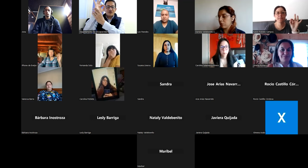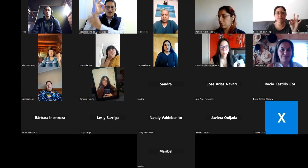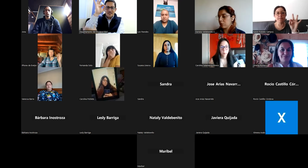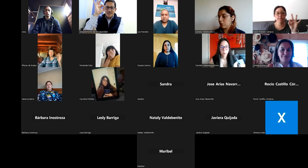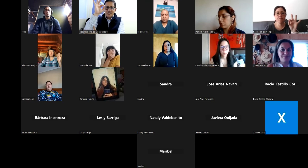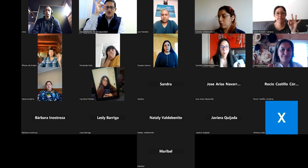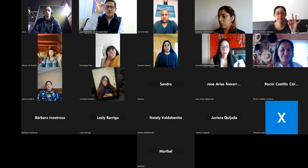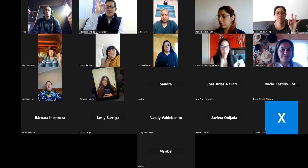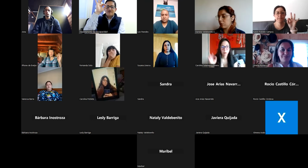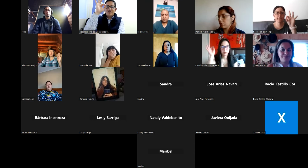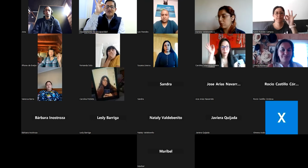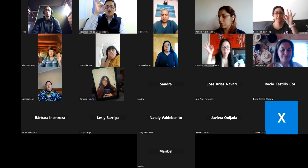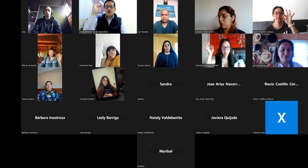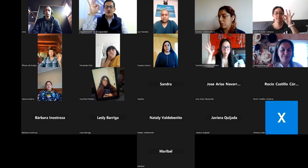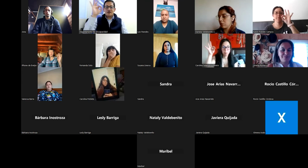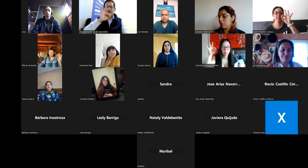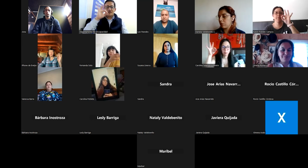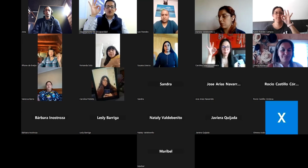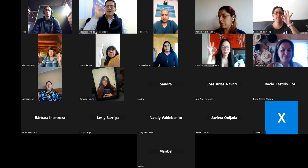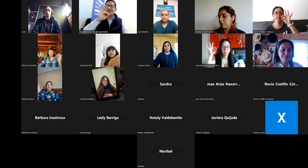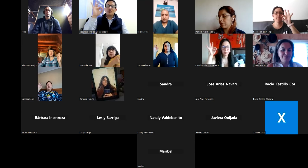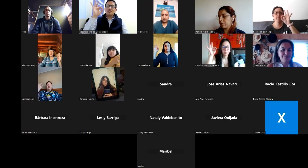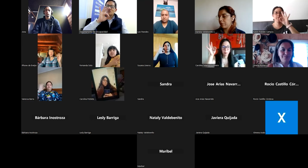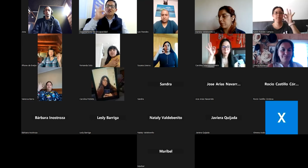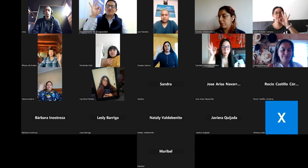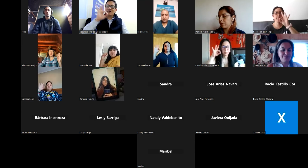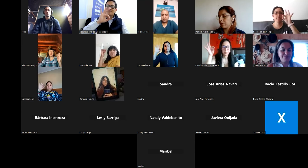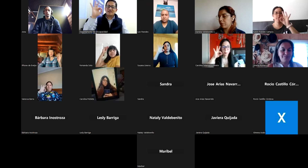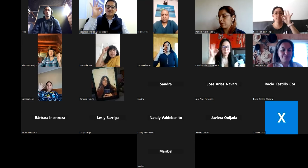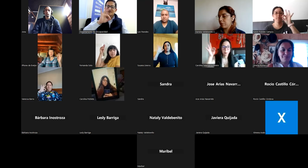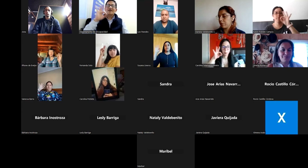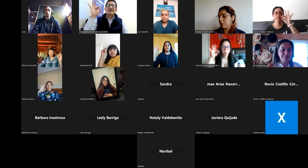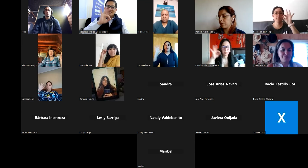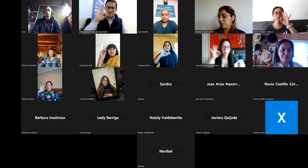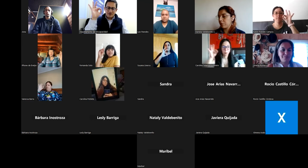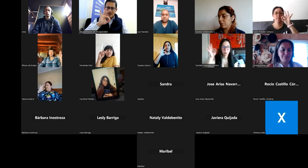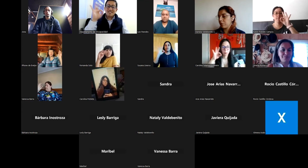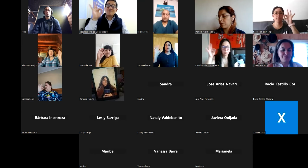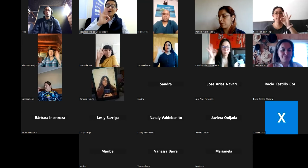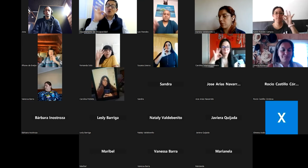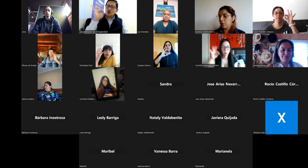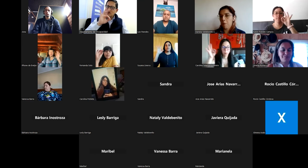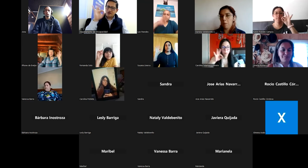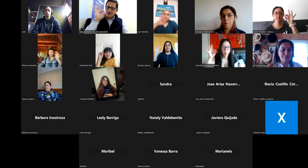brazo queda rígido y va desde el codo. Igual que el día lunes como limpia parabrisas. Sábado. Ese es más común todavía.